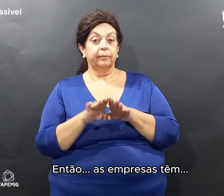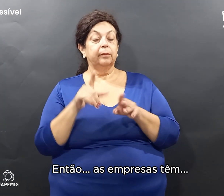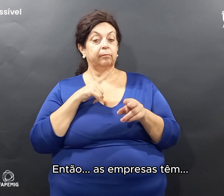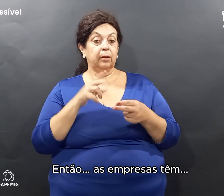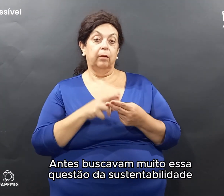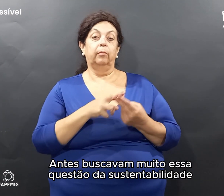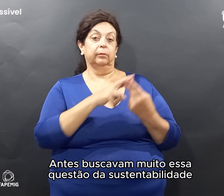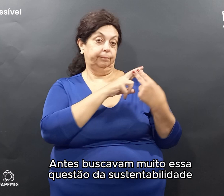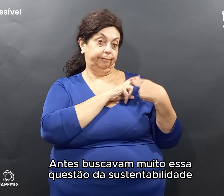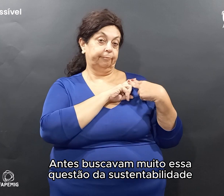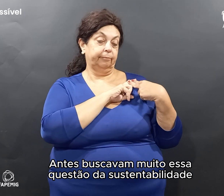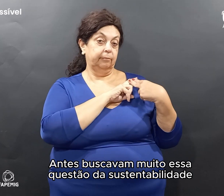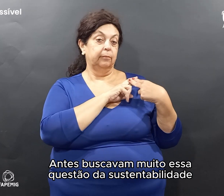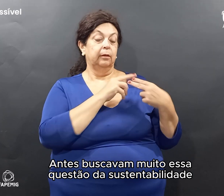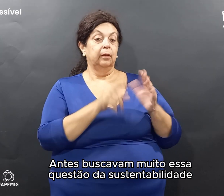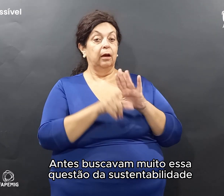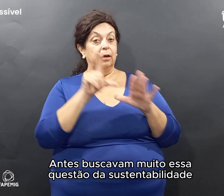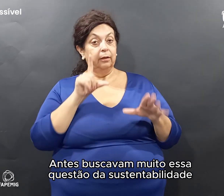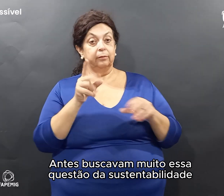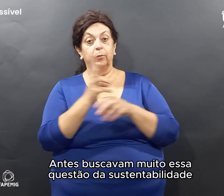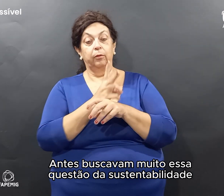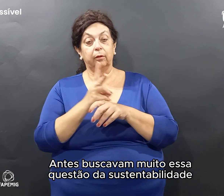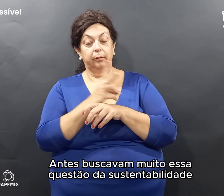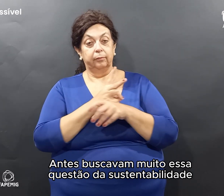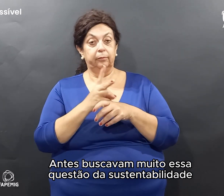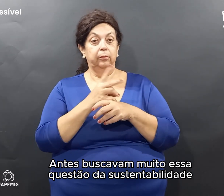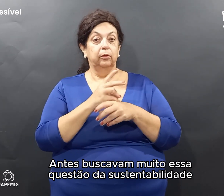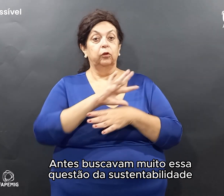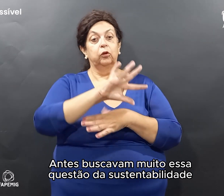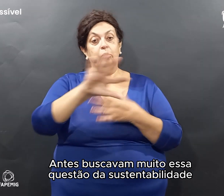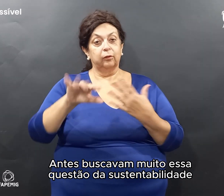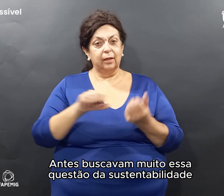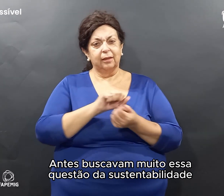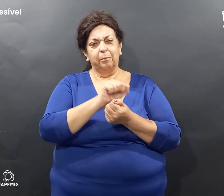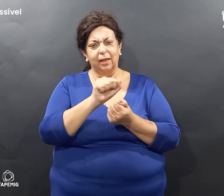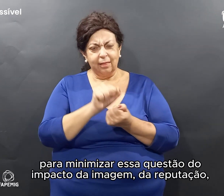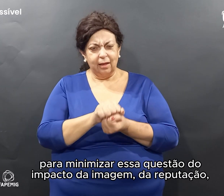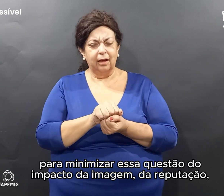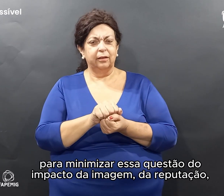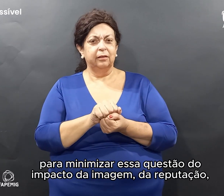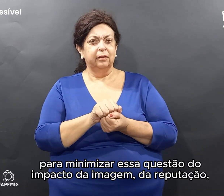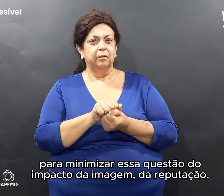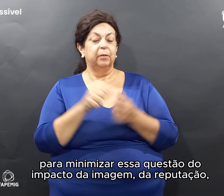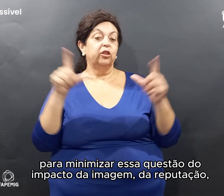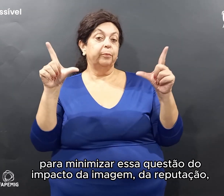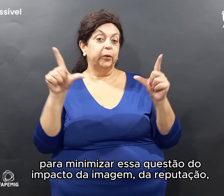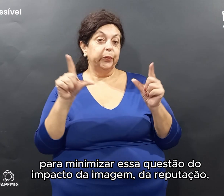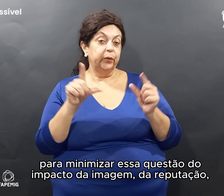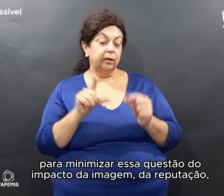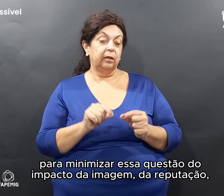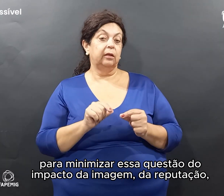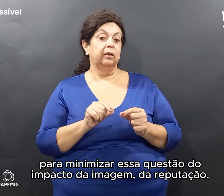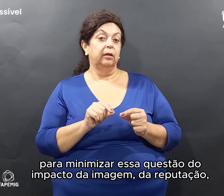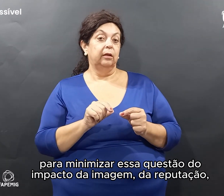aí, antes buscavam muito essa questão da sustentabilidade para minimizar essa questão do impacto da